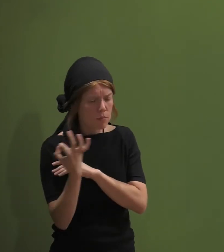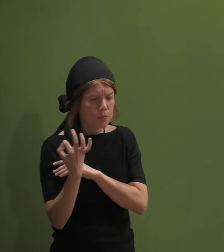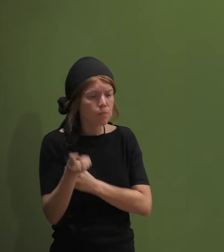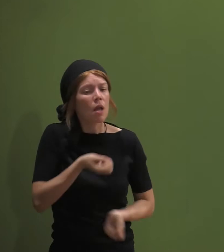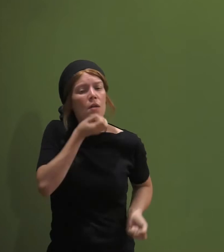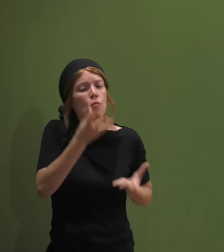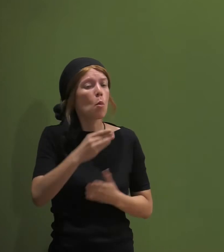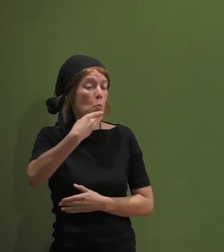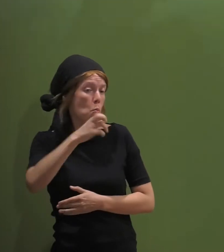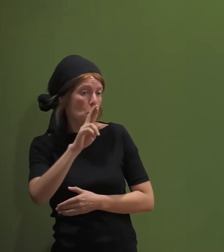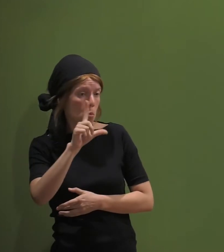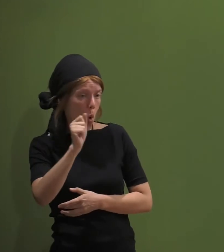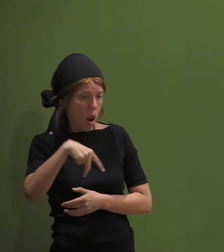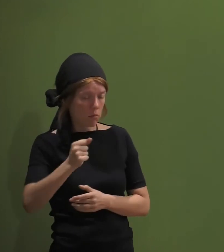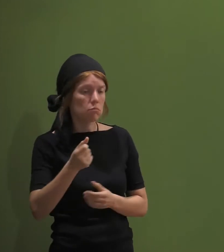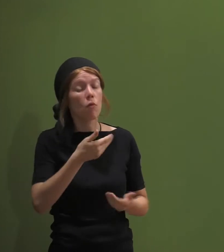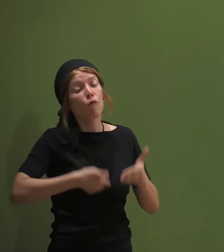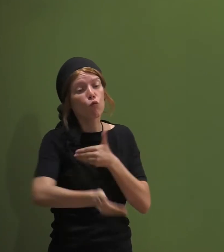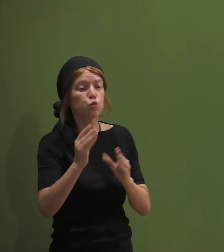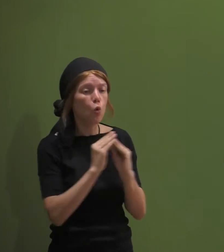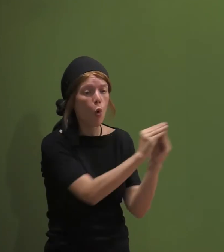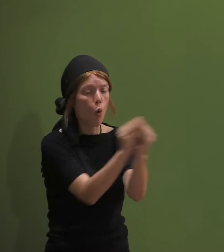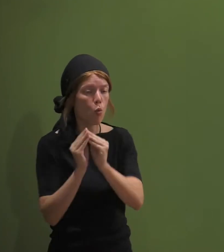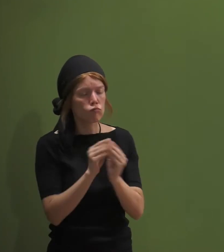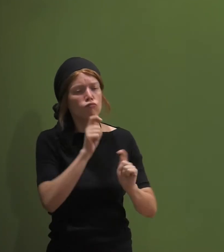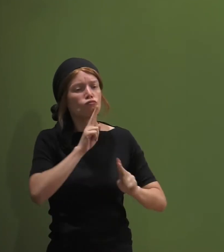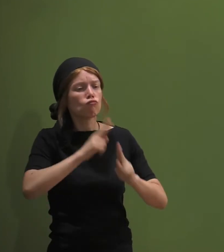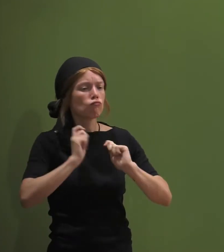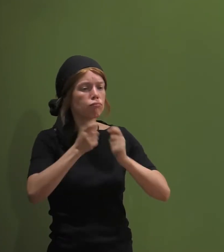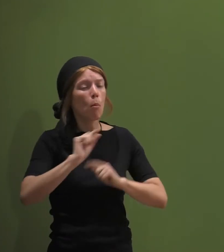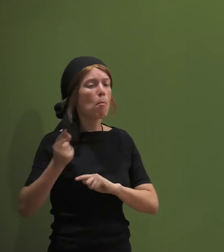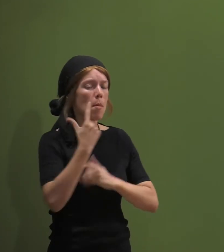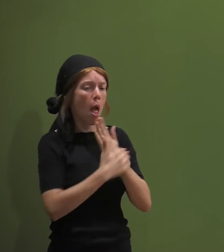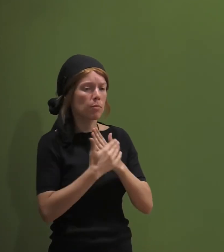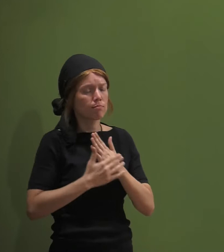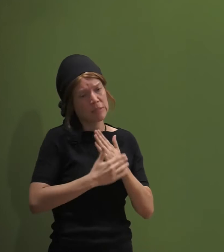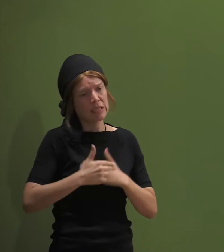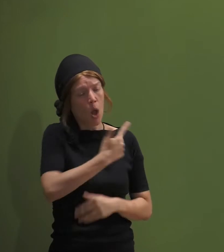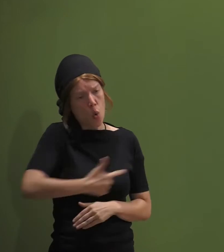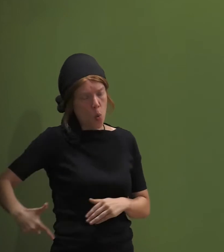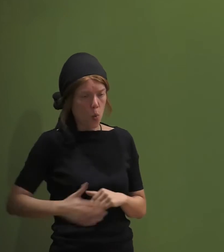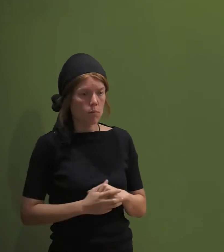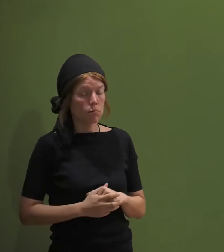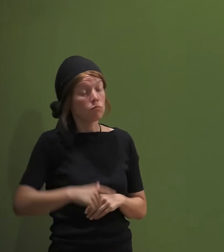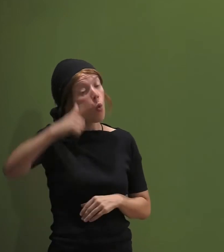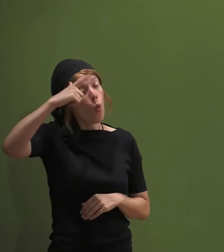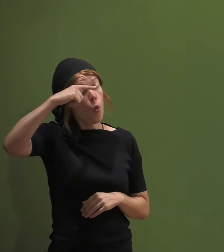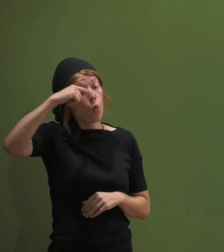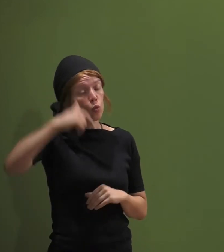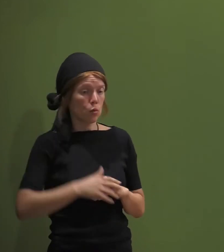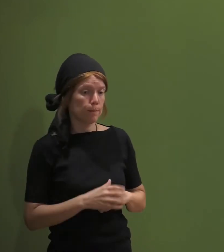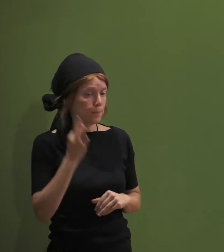informe Brundtland, titulado Nuestro futuro común, y que debe su nombre a la entonces primera ministra de Noruega, la doctora Gro Harlem